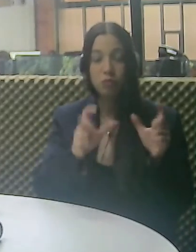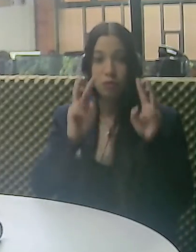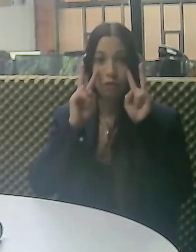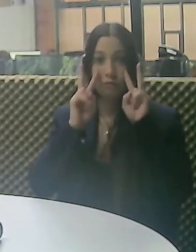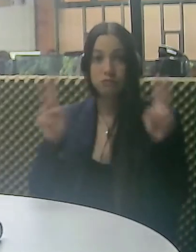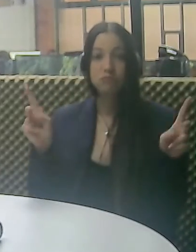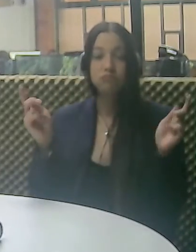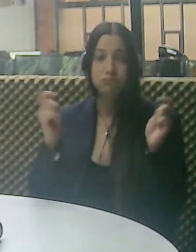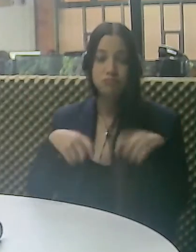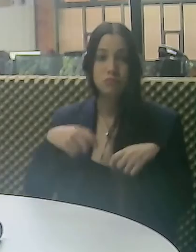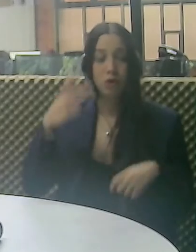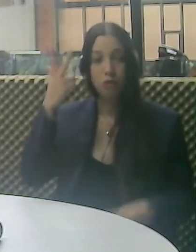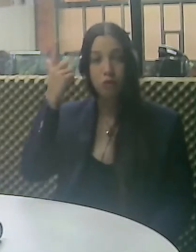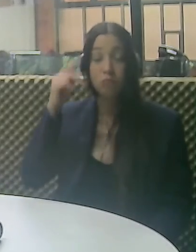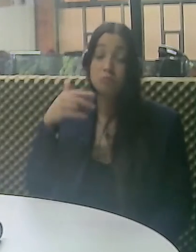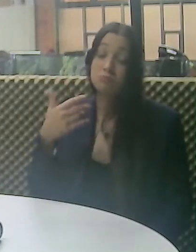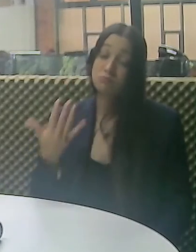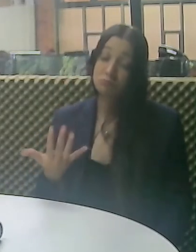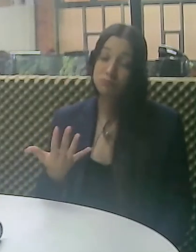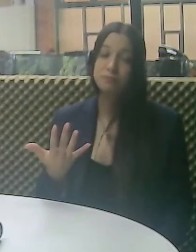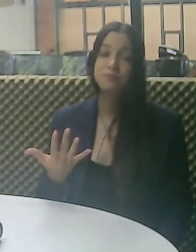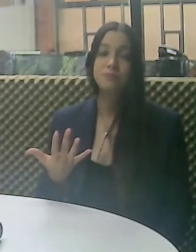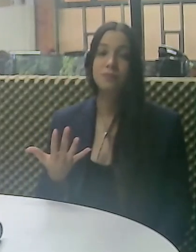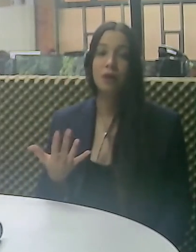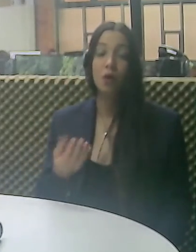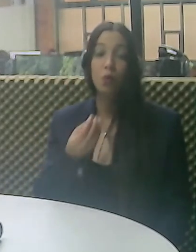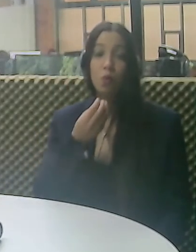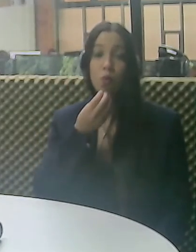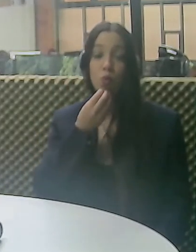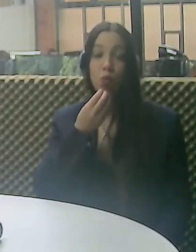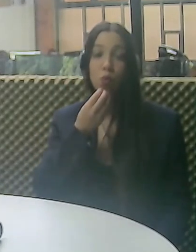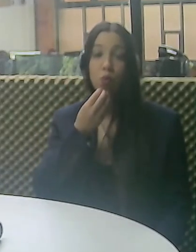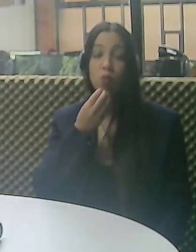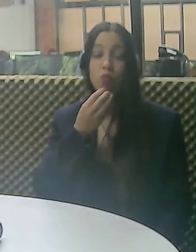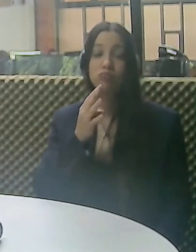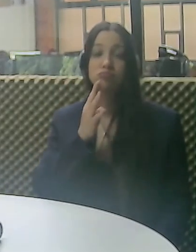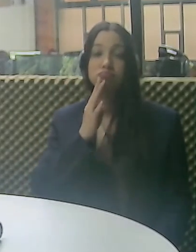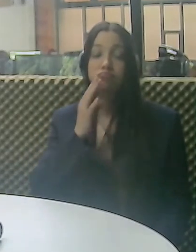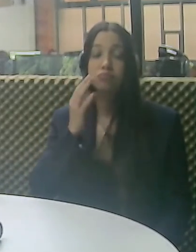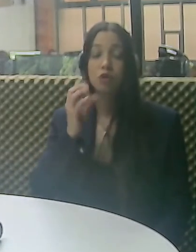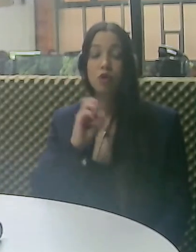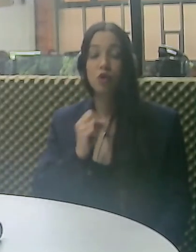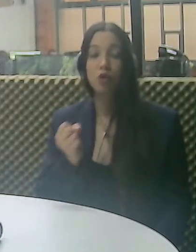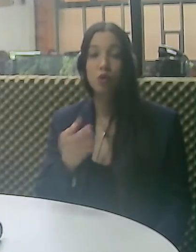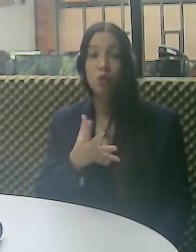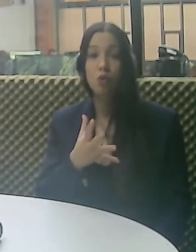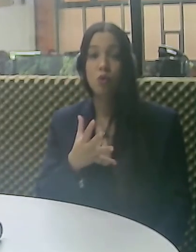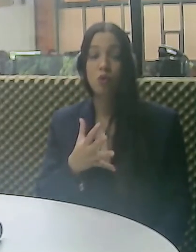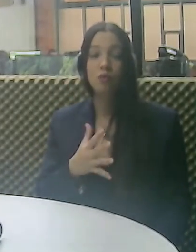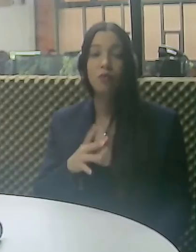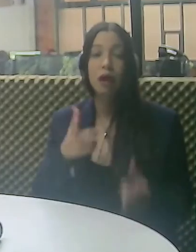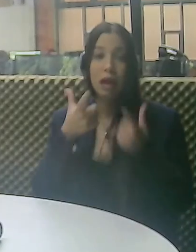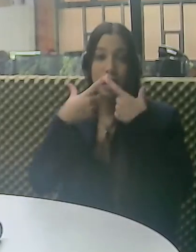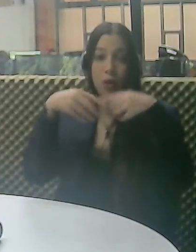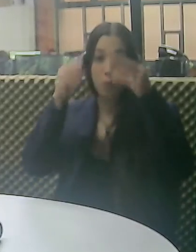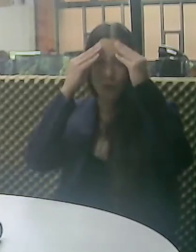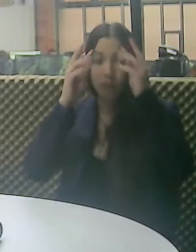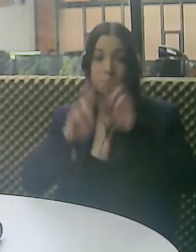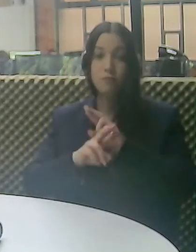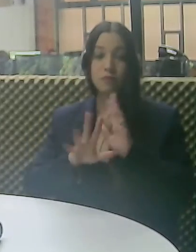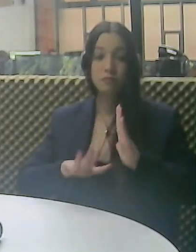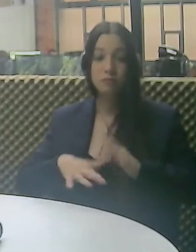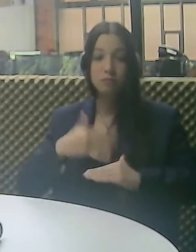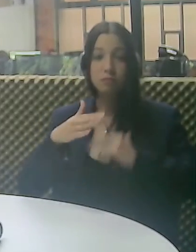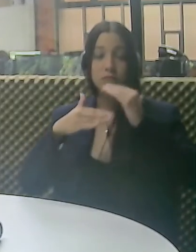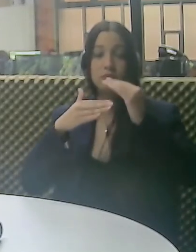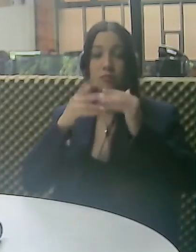enxergam normalmente. Então, nós vemos o seguinte, a oportunidade de conhecer uma linguagem diferente, uma língua diferente, a oportunidade de se